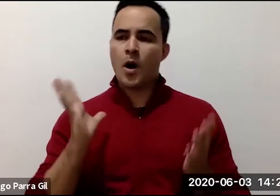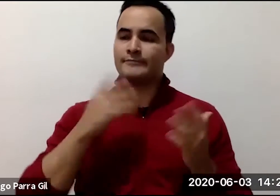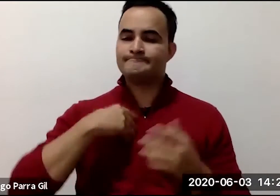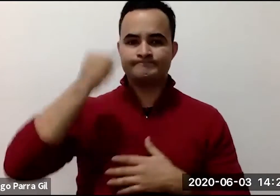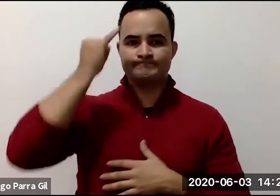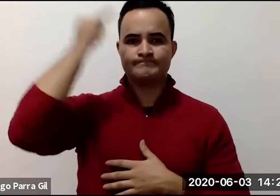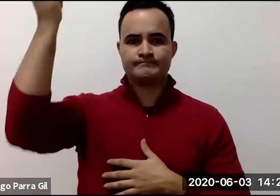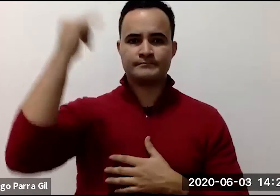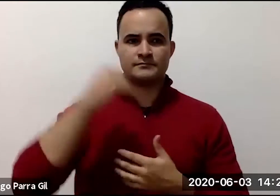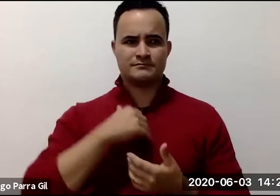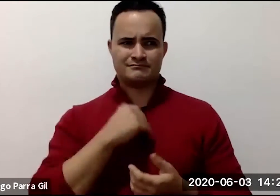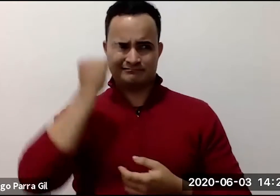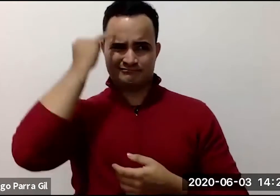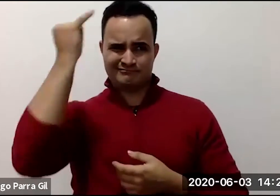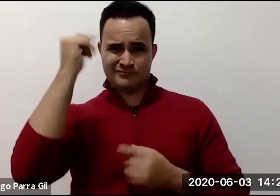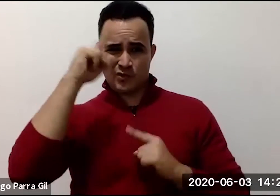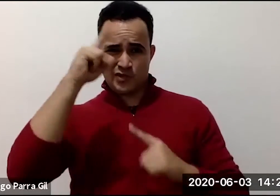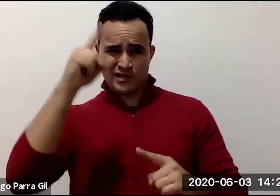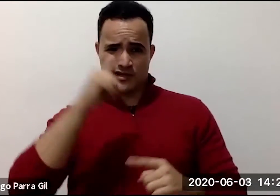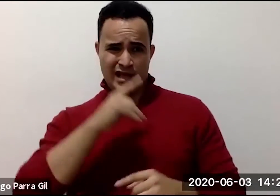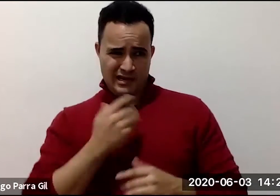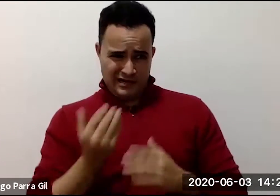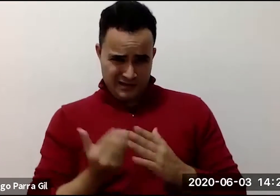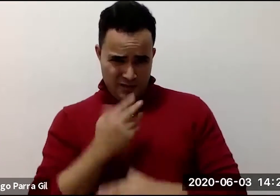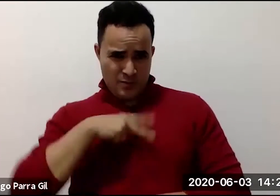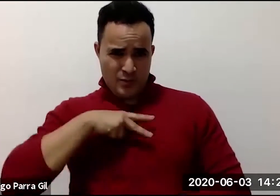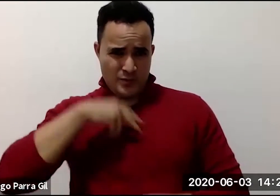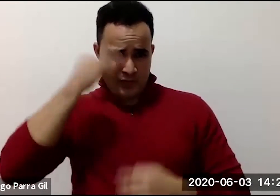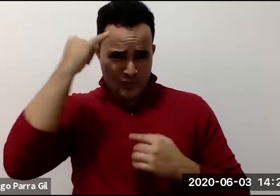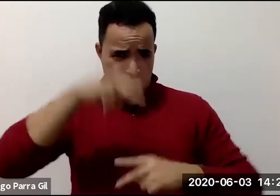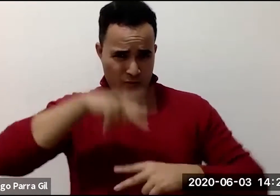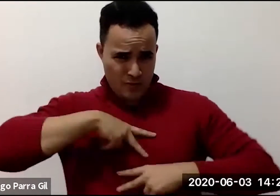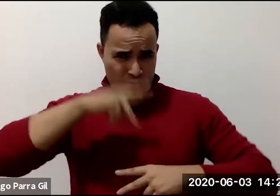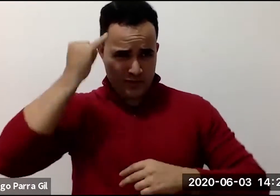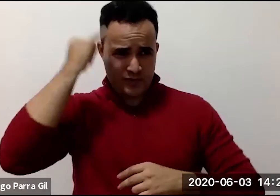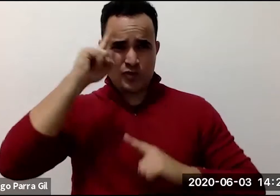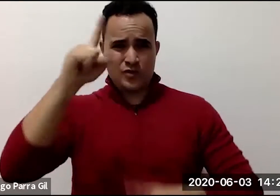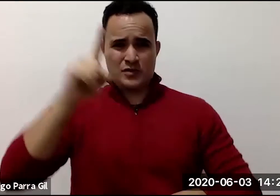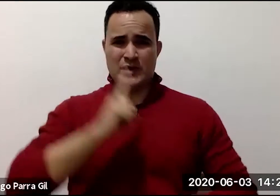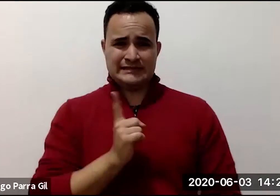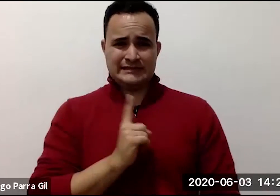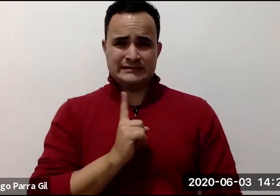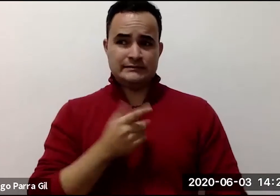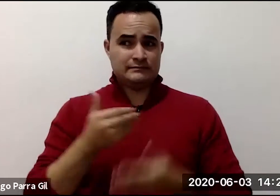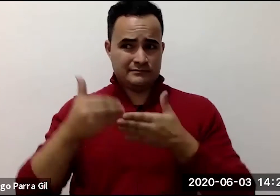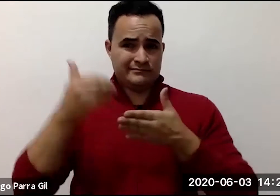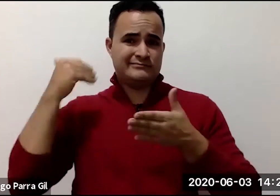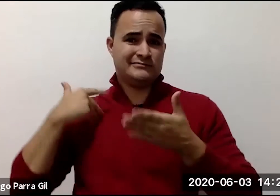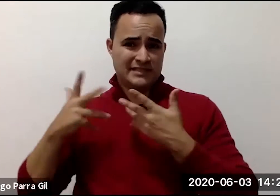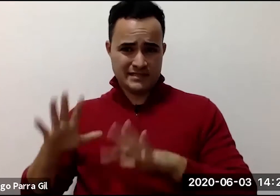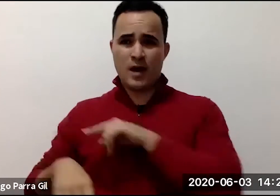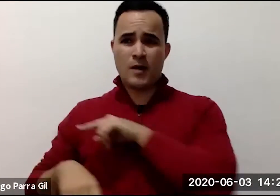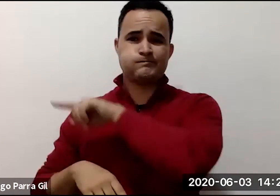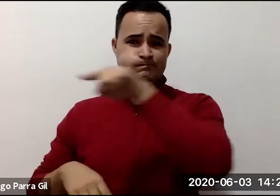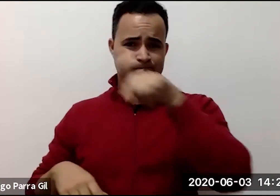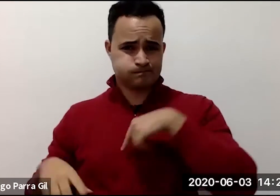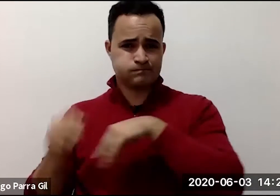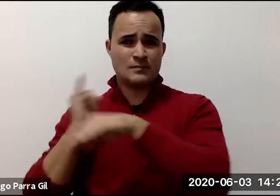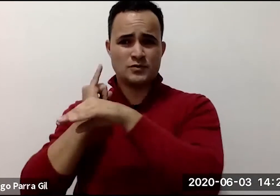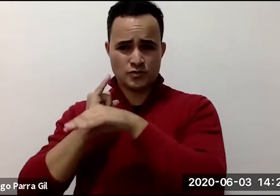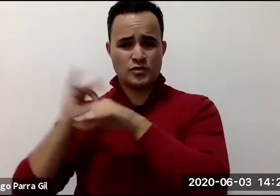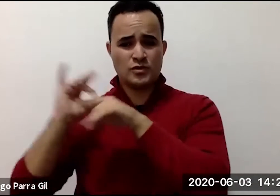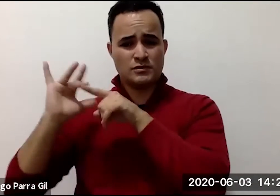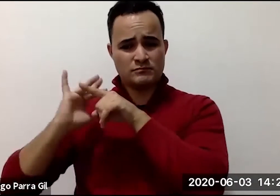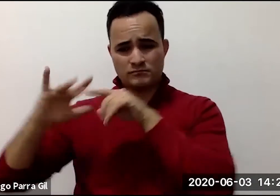las originales, pero ya todas esas ideas originales pues ya pasaron por un proceso en otras instituciones, ¿no?